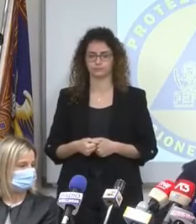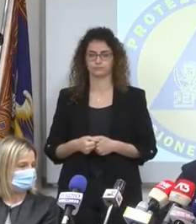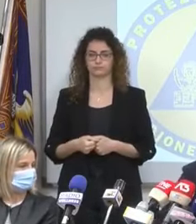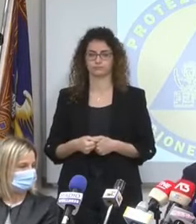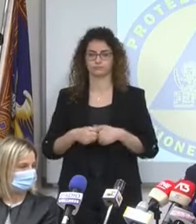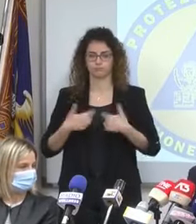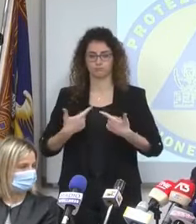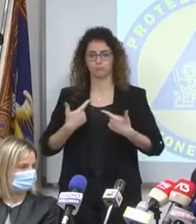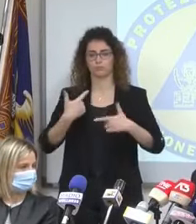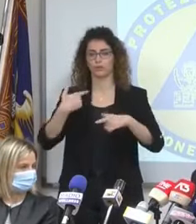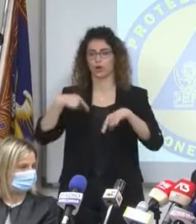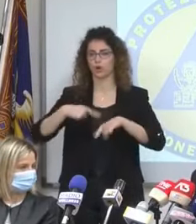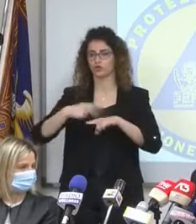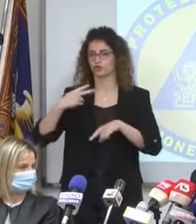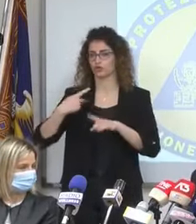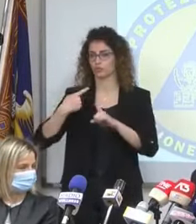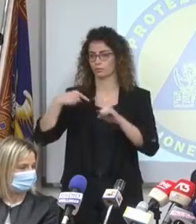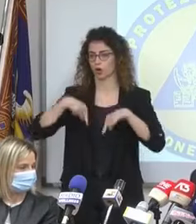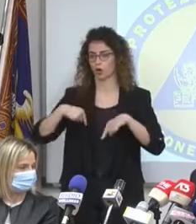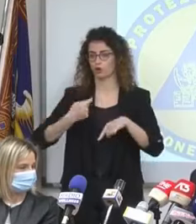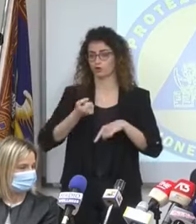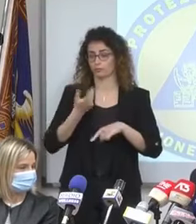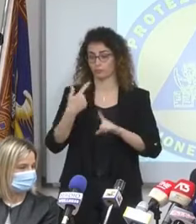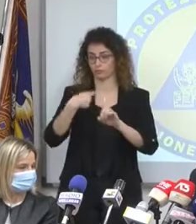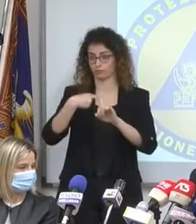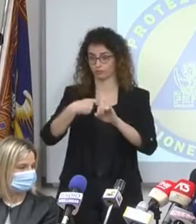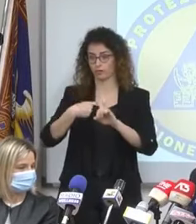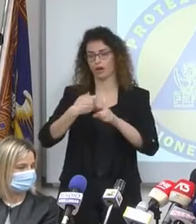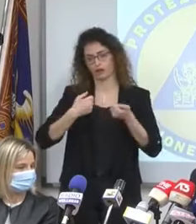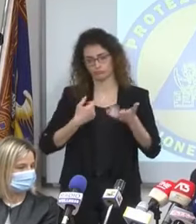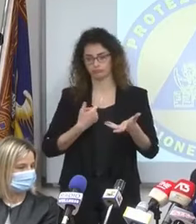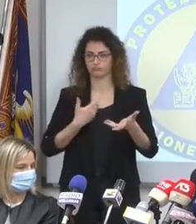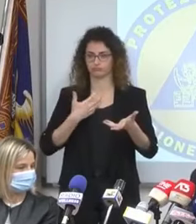Allora, i positivi di oggi quanti sono? Altro bel dato,